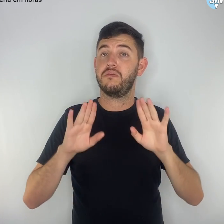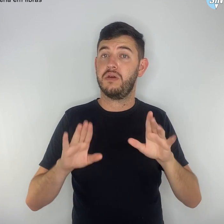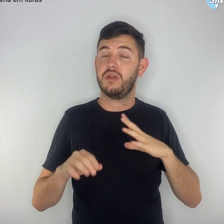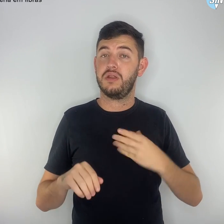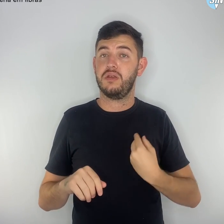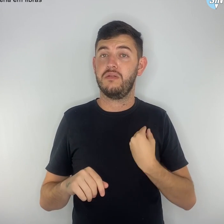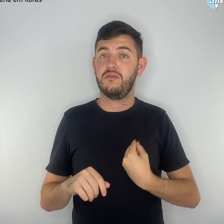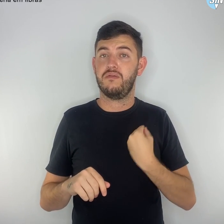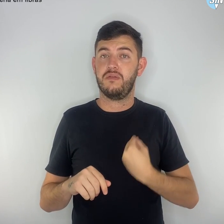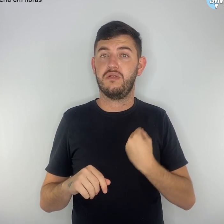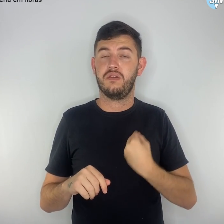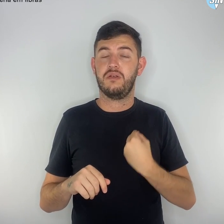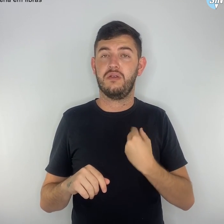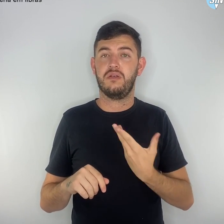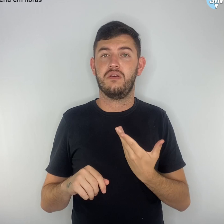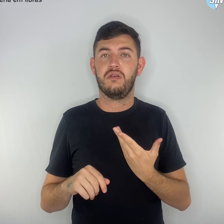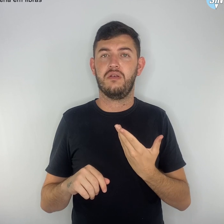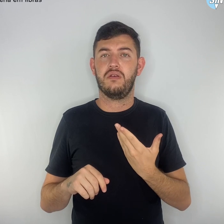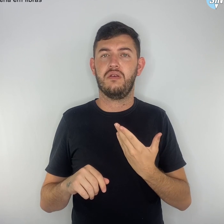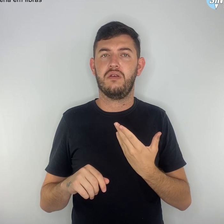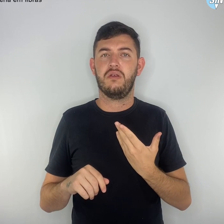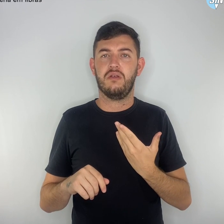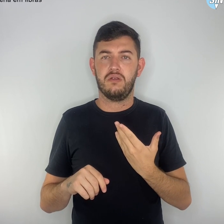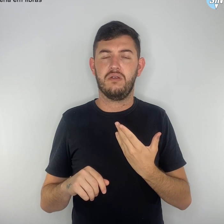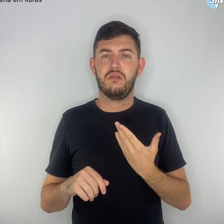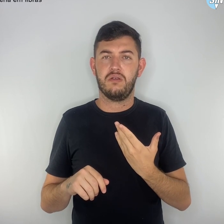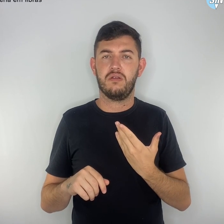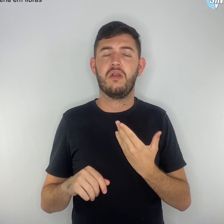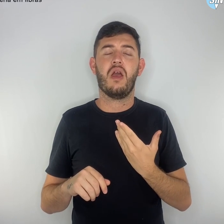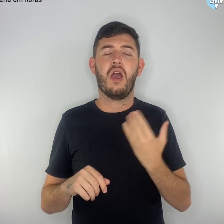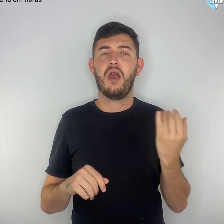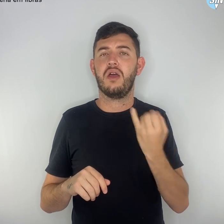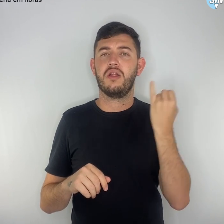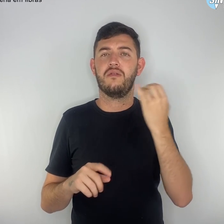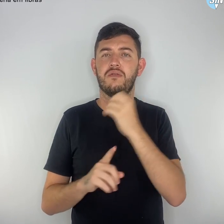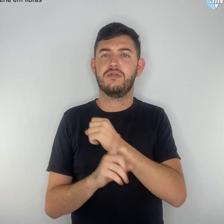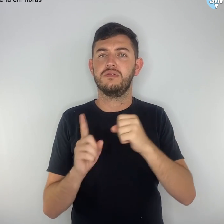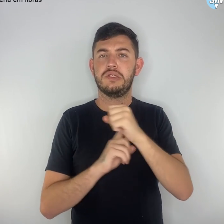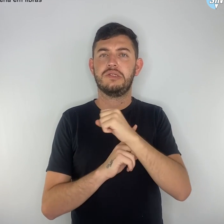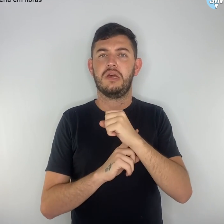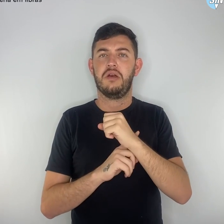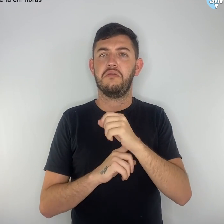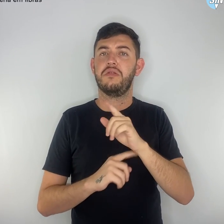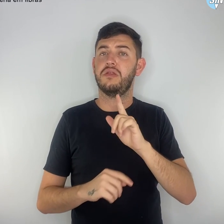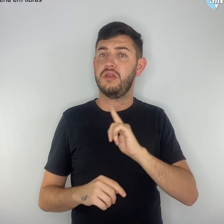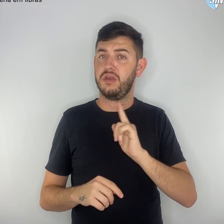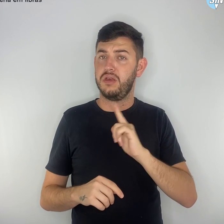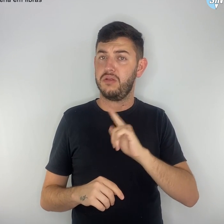para Lewandowski a relevância social diante do evidente interesse de